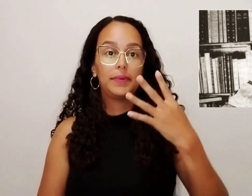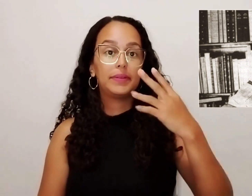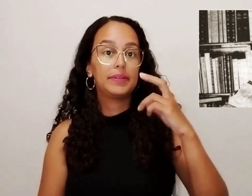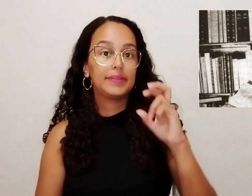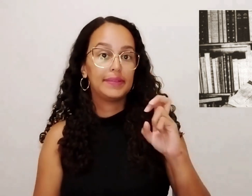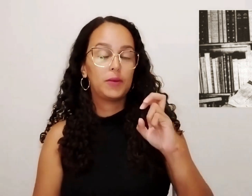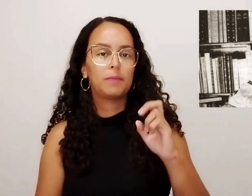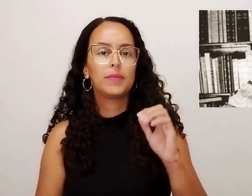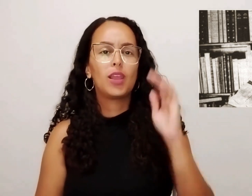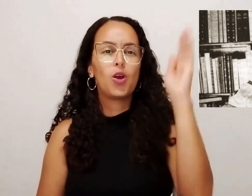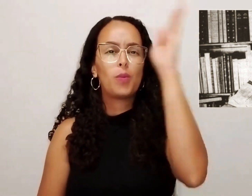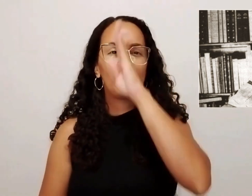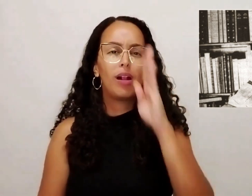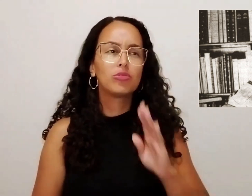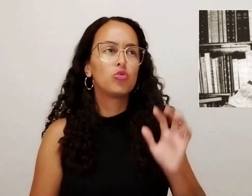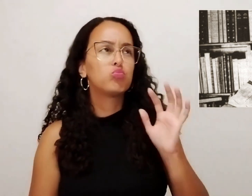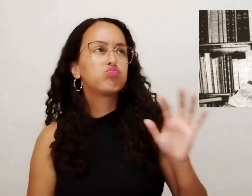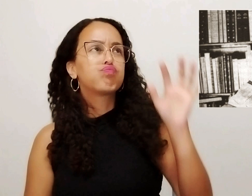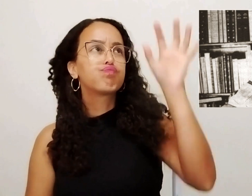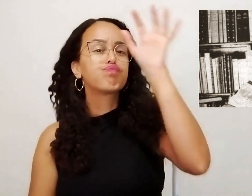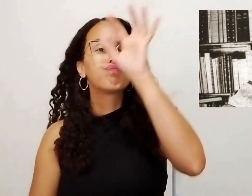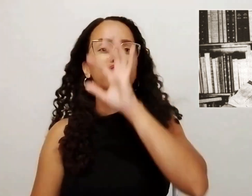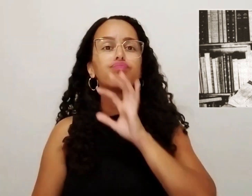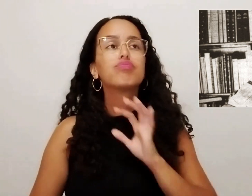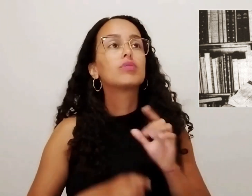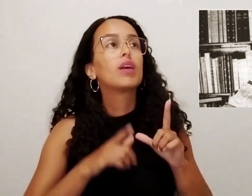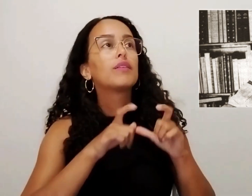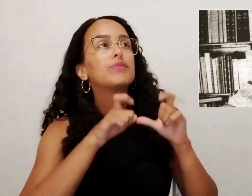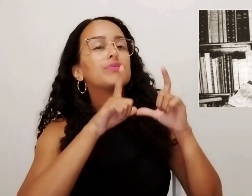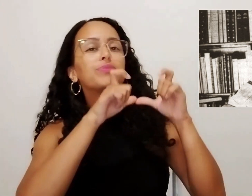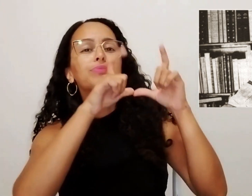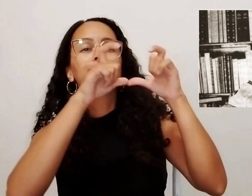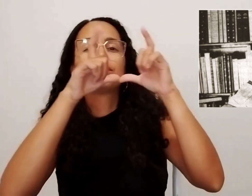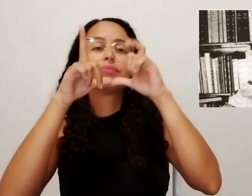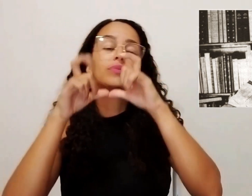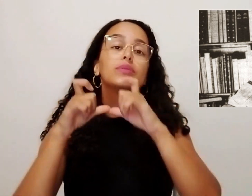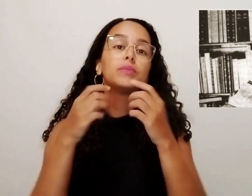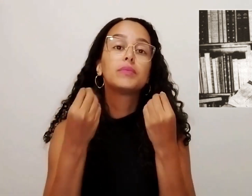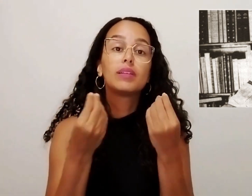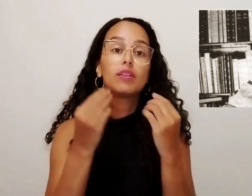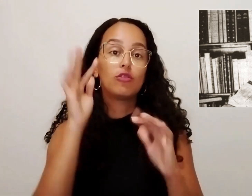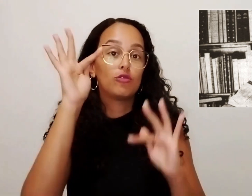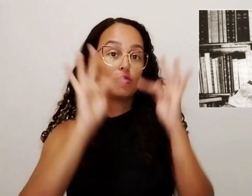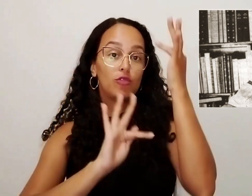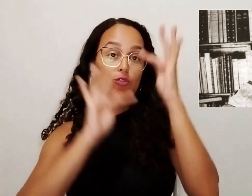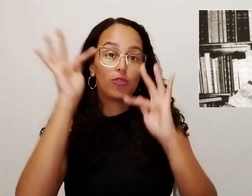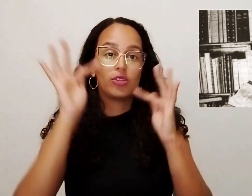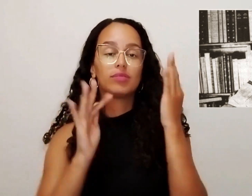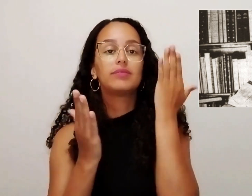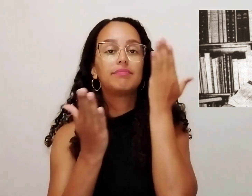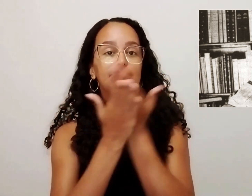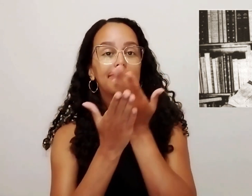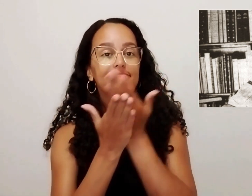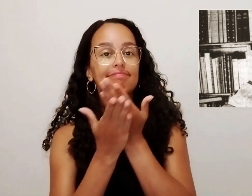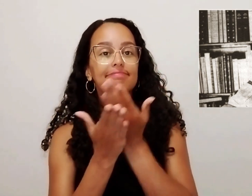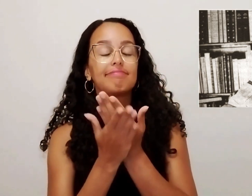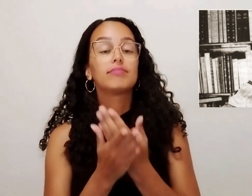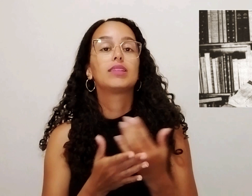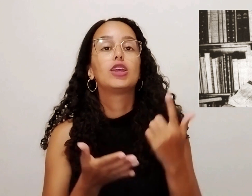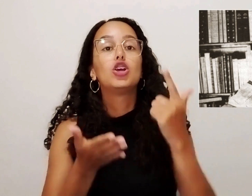Macunaíma é uma obra cheia de referências à cultura popular brasileira e é o